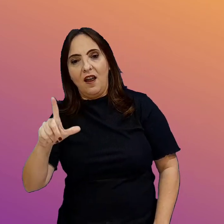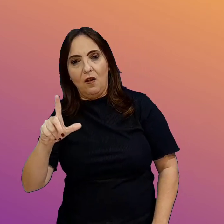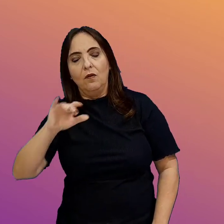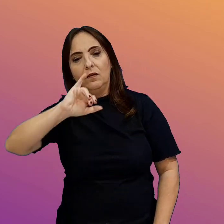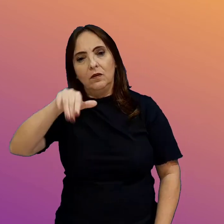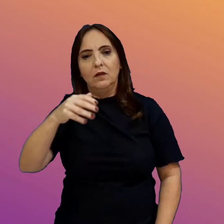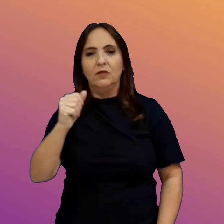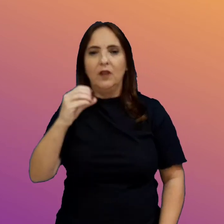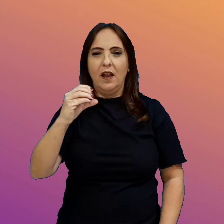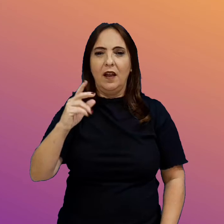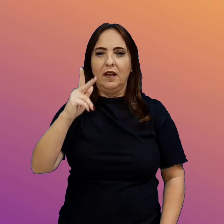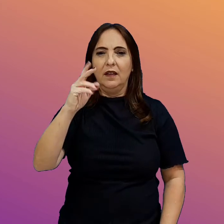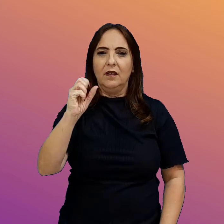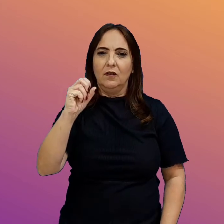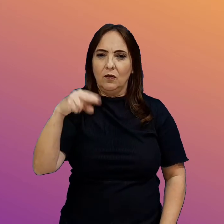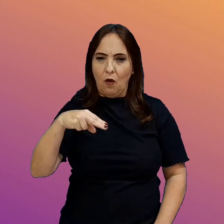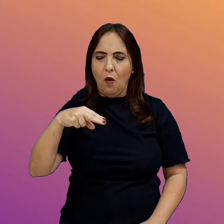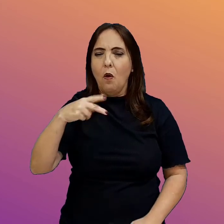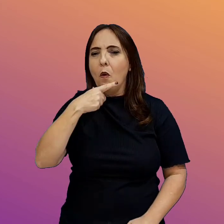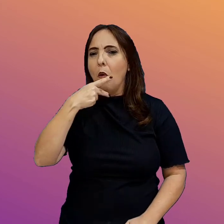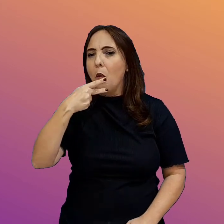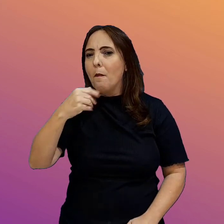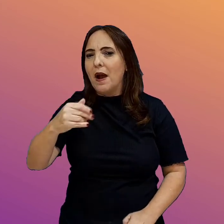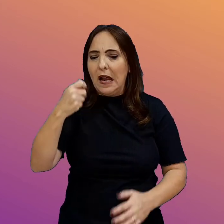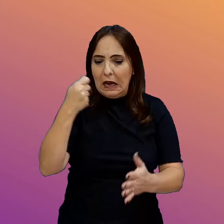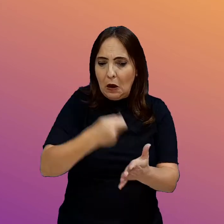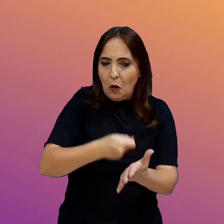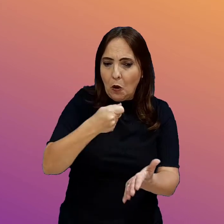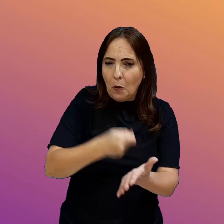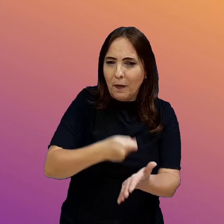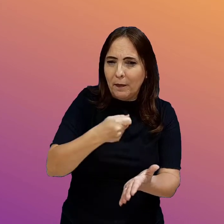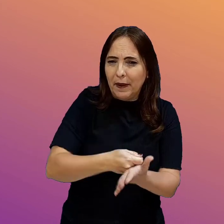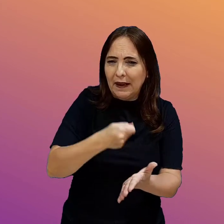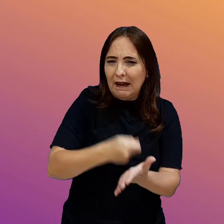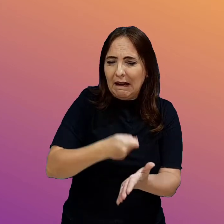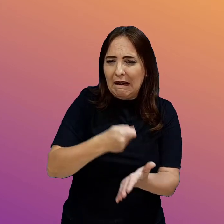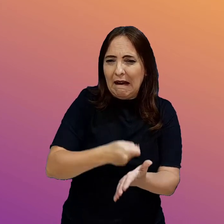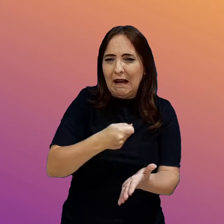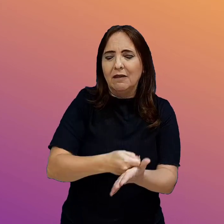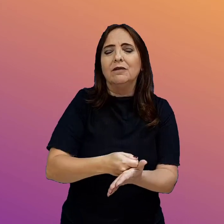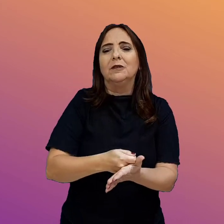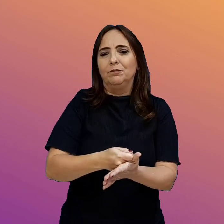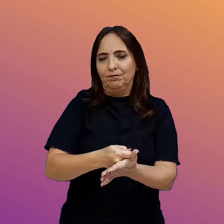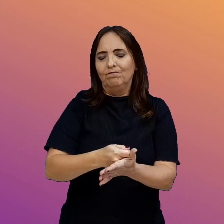irmãos dele, obrigava eles a passar horas